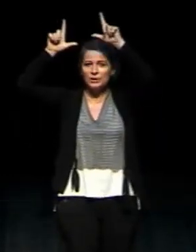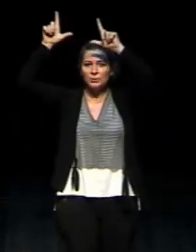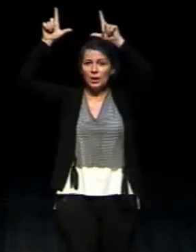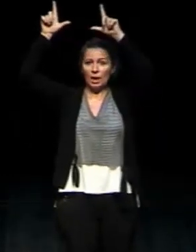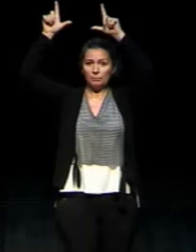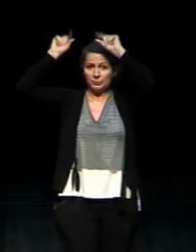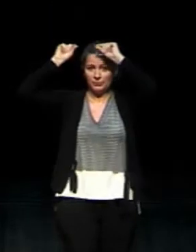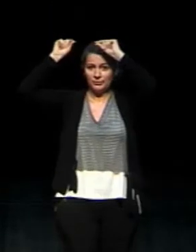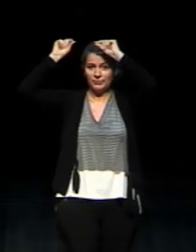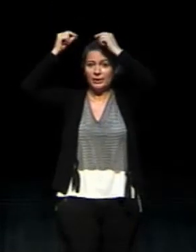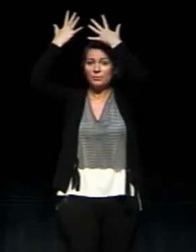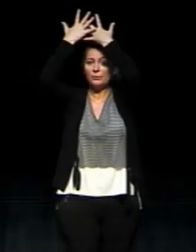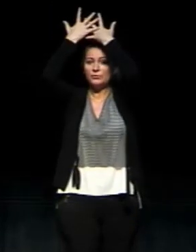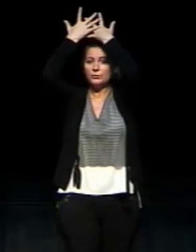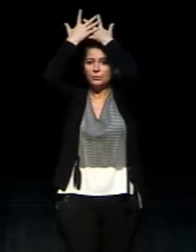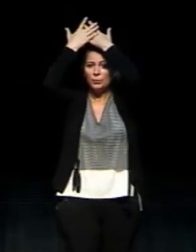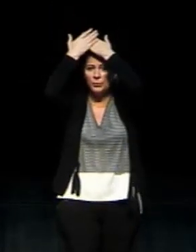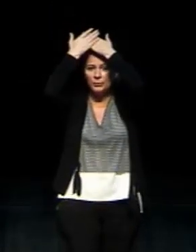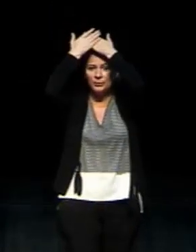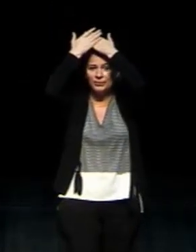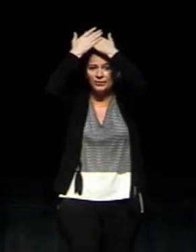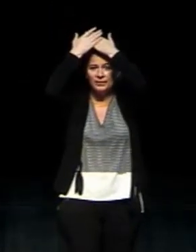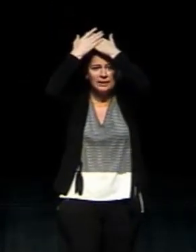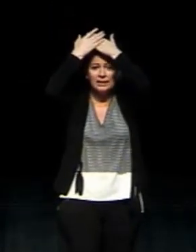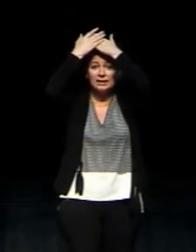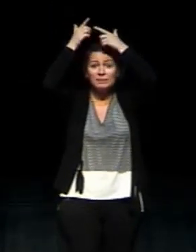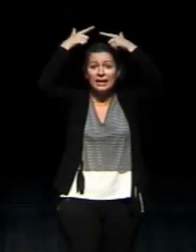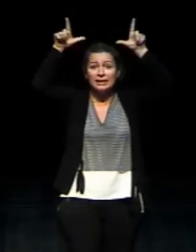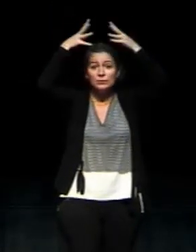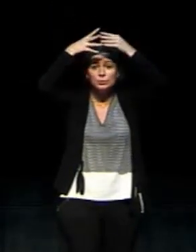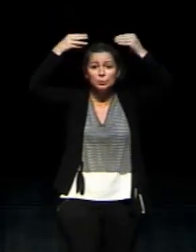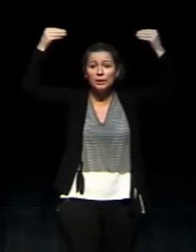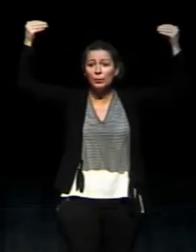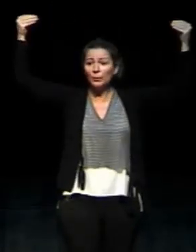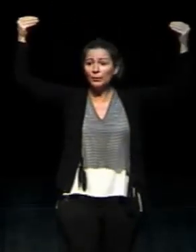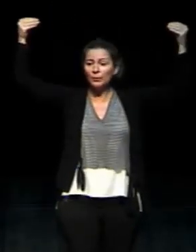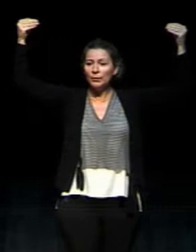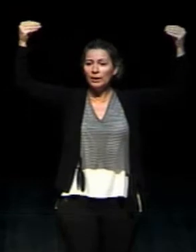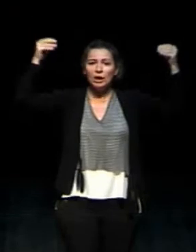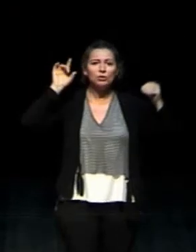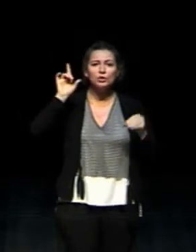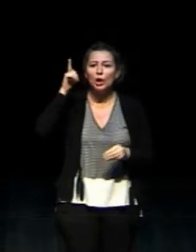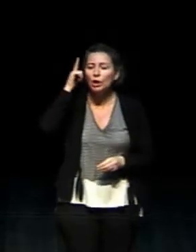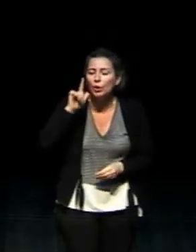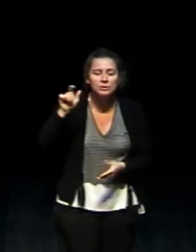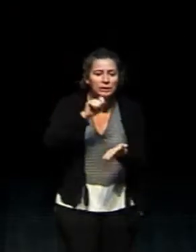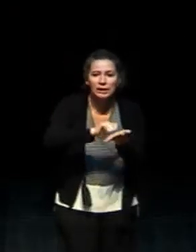meu cérebro, enquanto seguindo a hipótese do monitor, ele foi influenciado por um